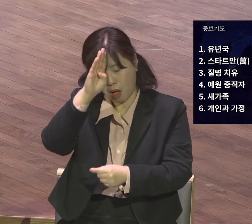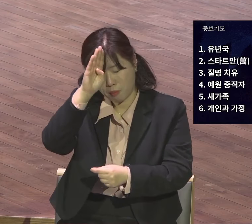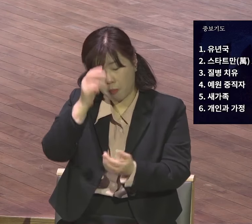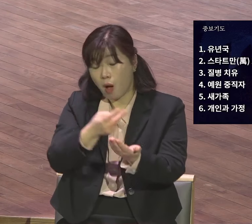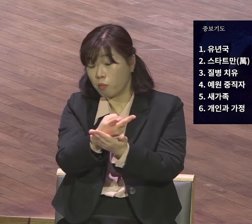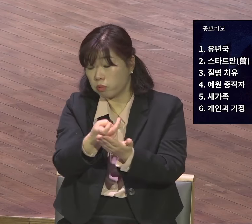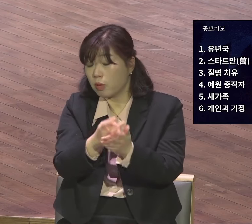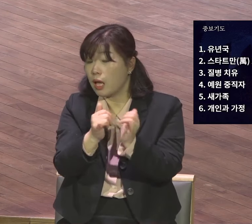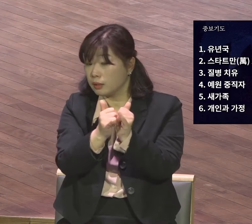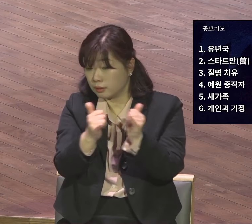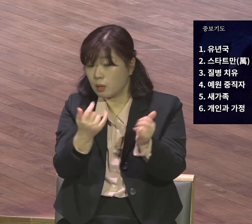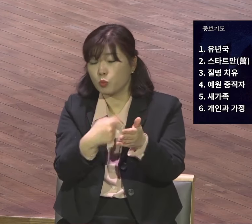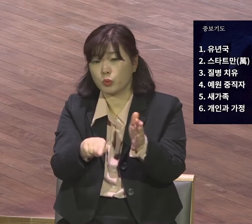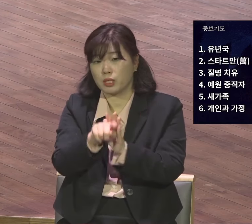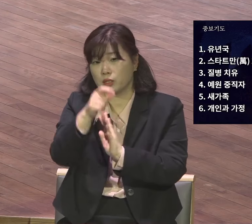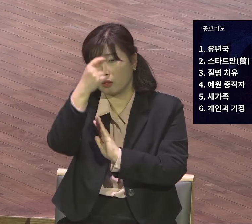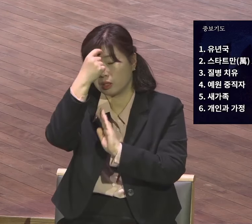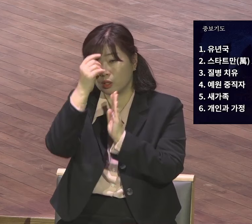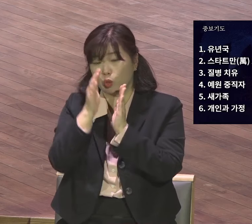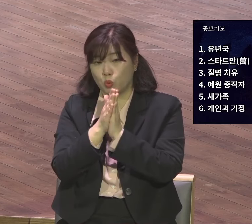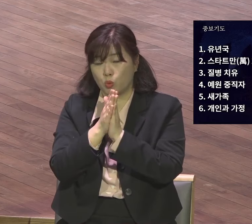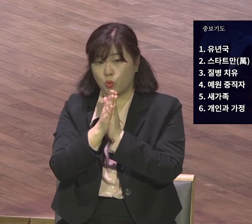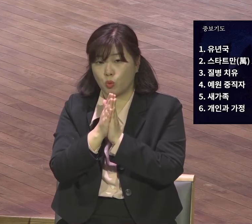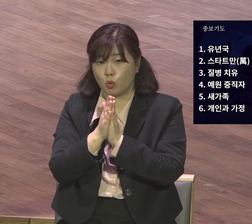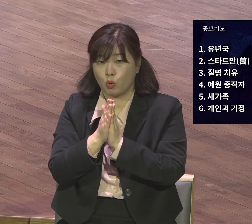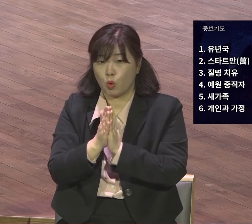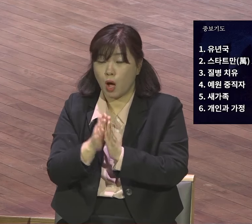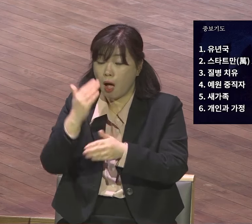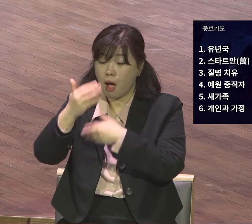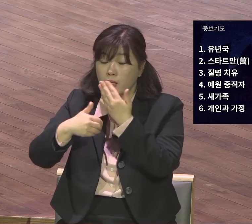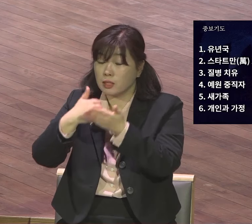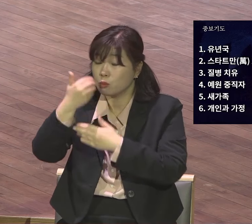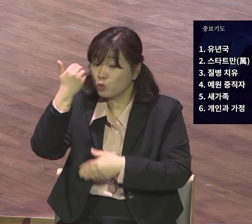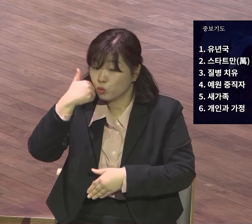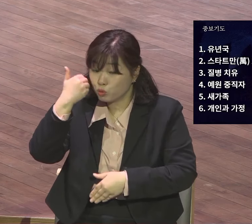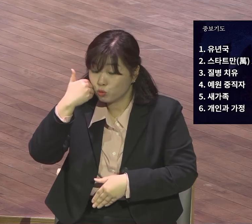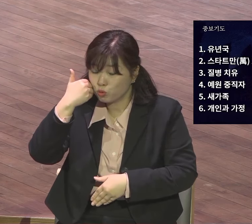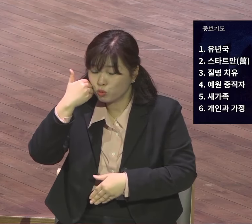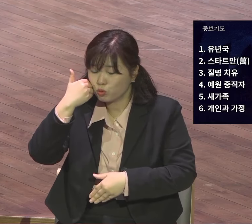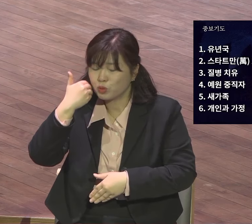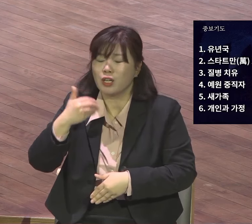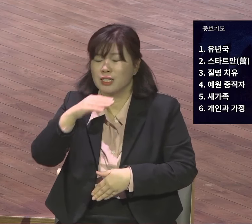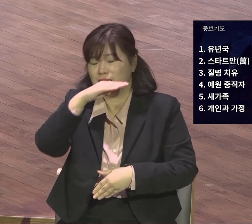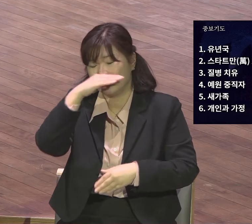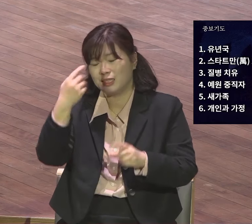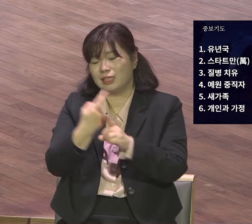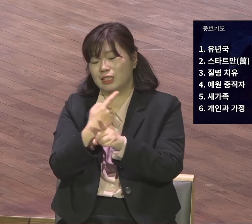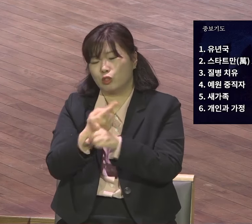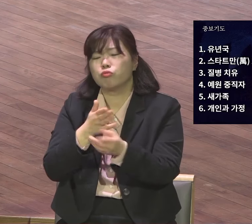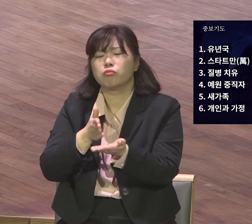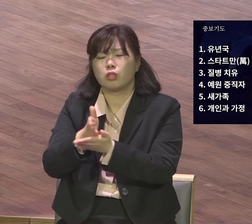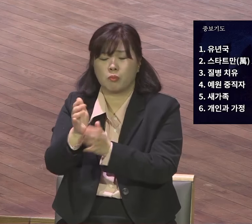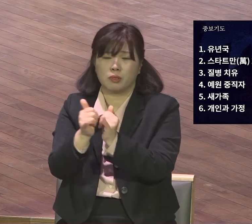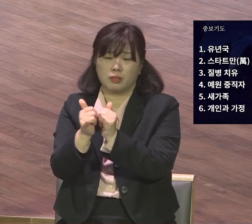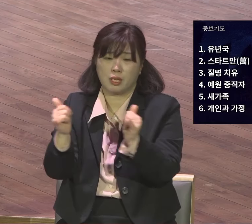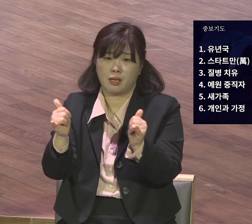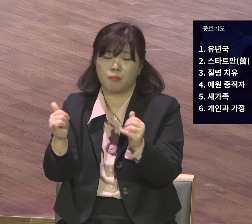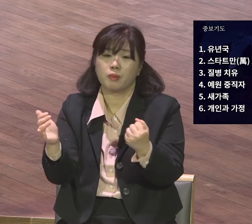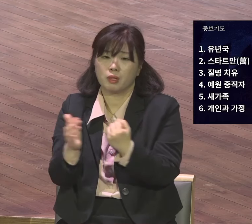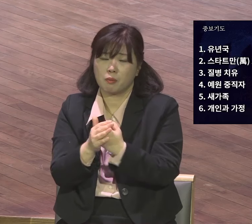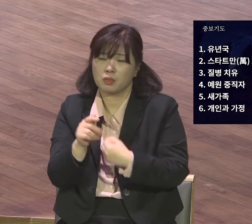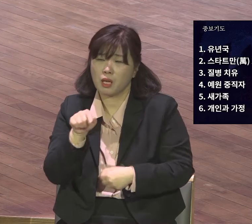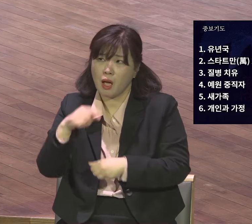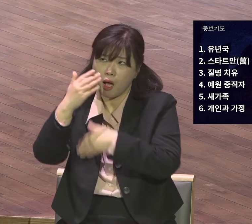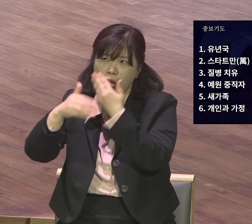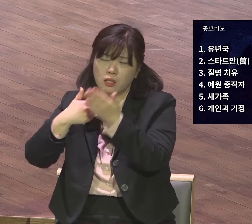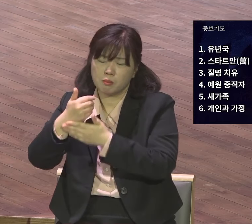주시기 바랍니다. 우리를 치료하시는 여호와 라파의 하나님을 통해서 마라의 쓴물이 단물로 변화되는